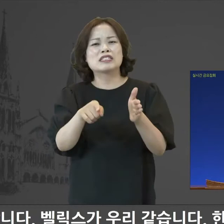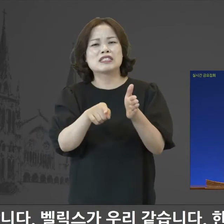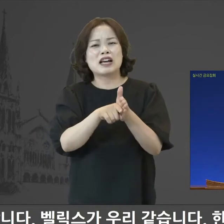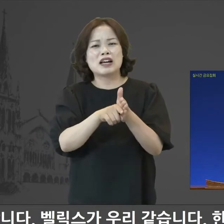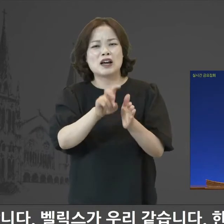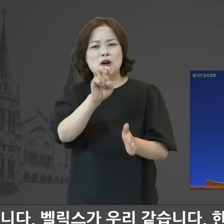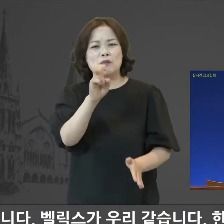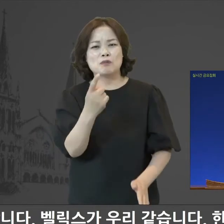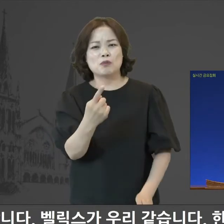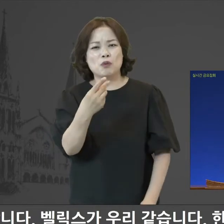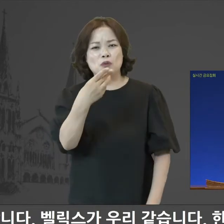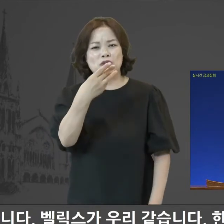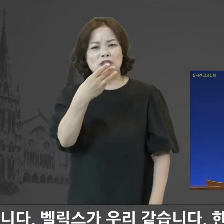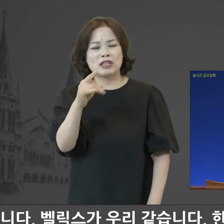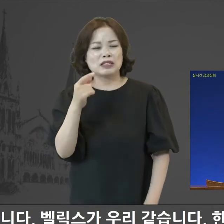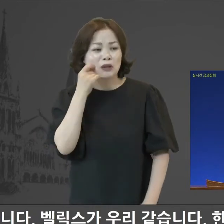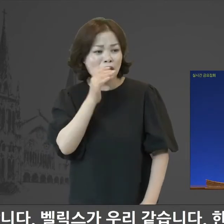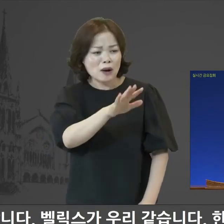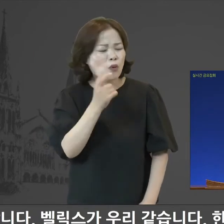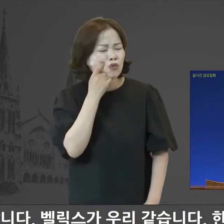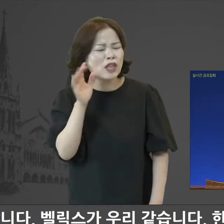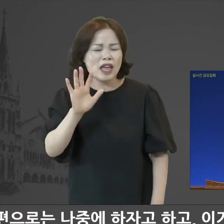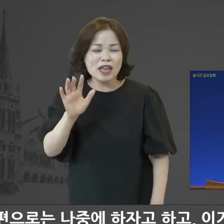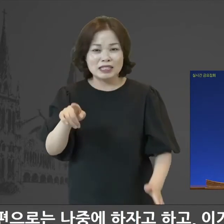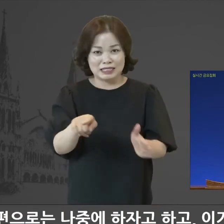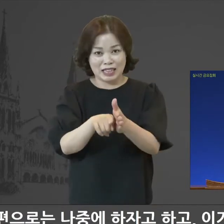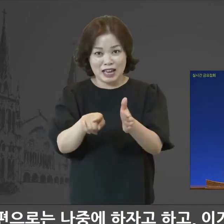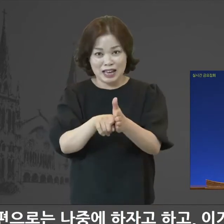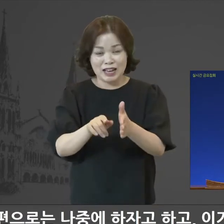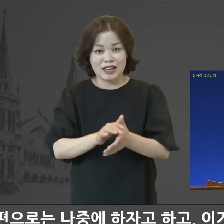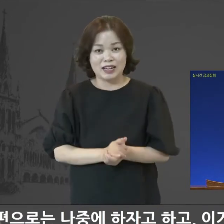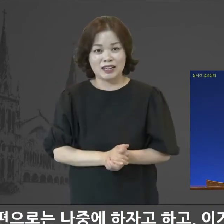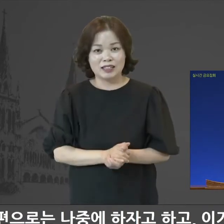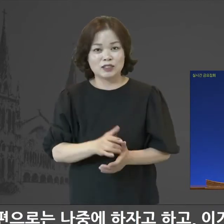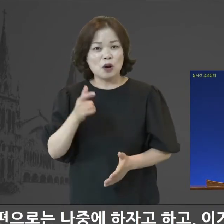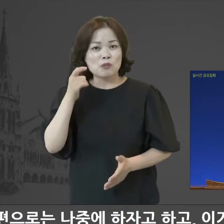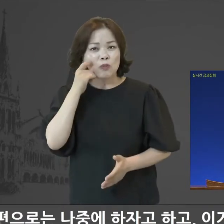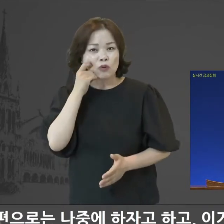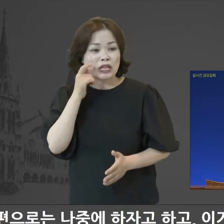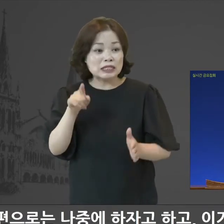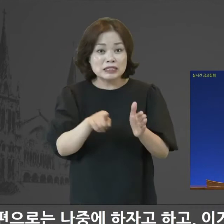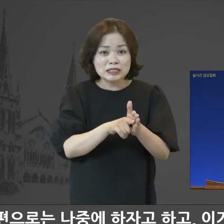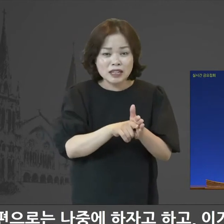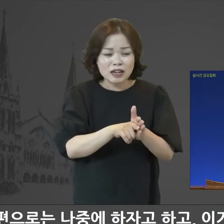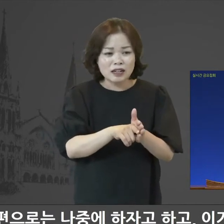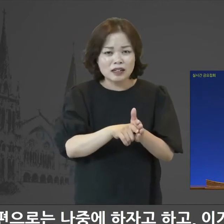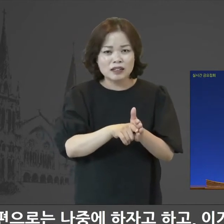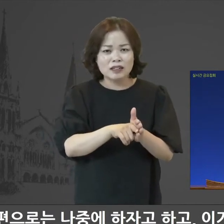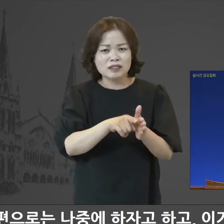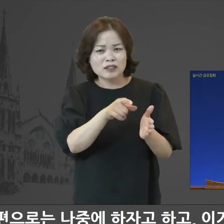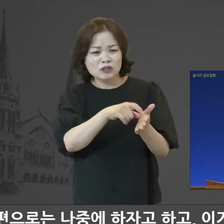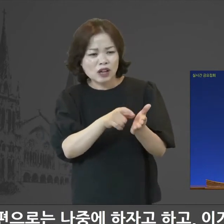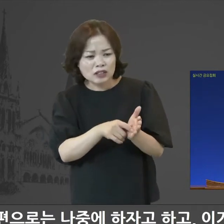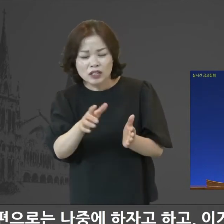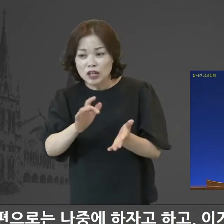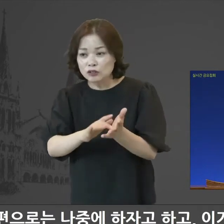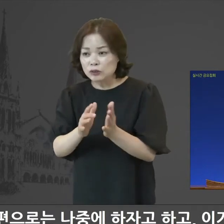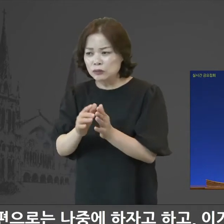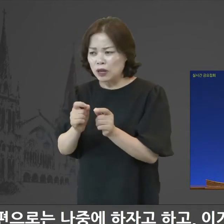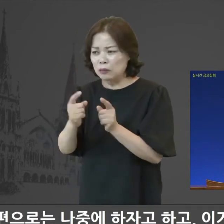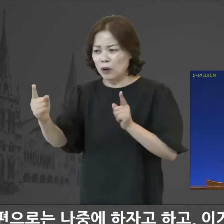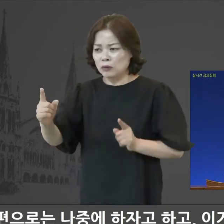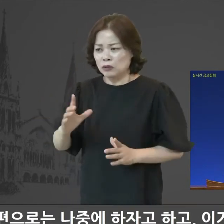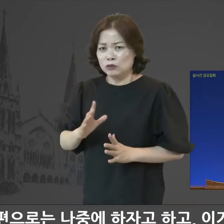여러분 모태신앙이 뭔지 알죠? 나 그런 거 못해 하는 신앙이잖아요. 모태신앙의 특징이 뭐냐면 적당한 거예요. 예수님과